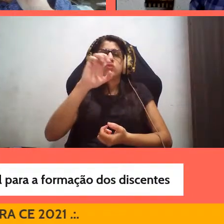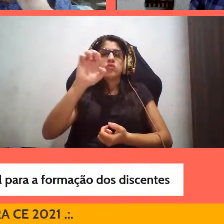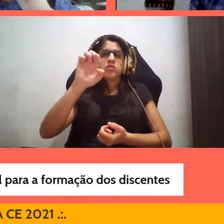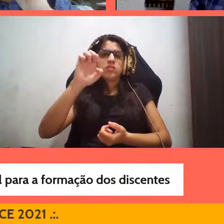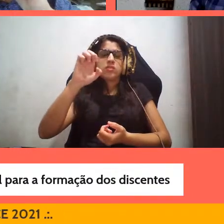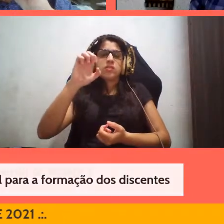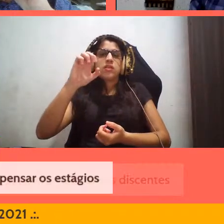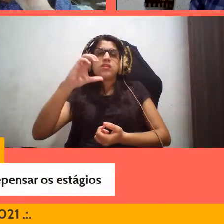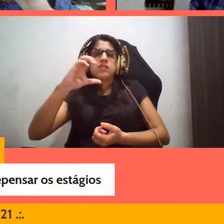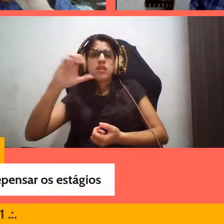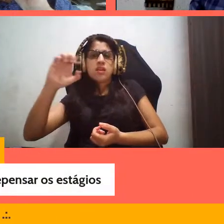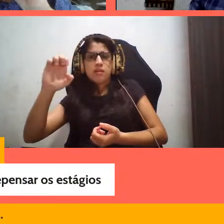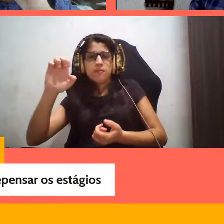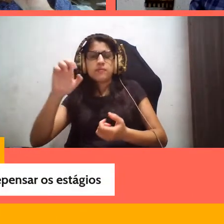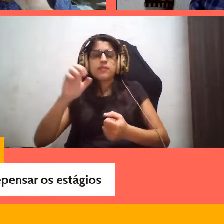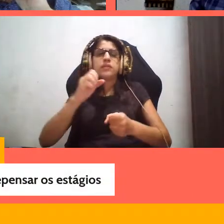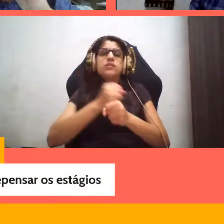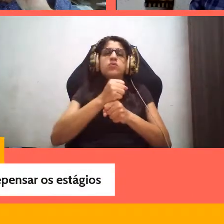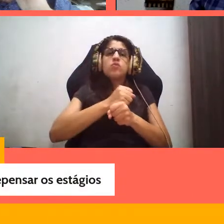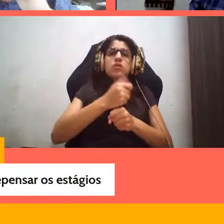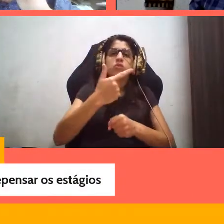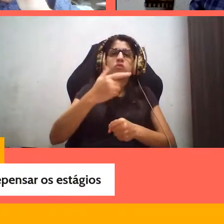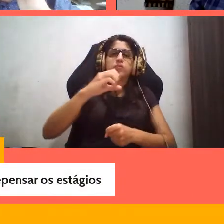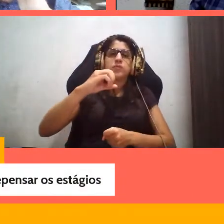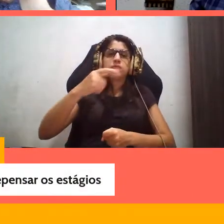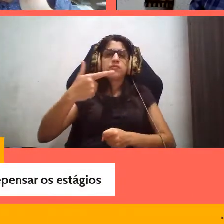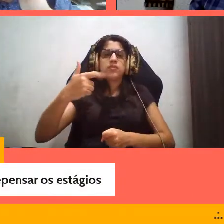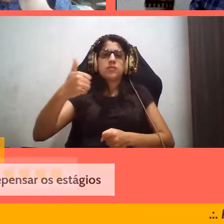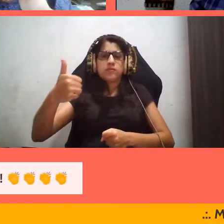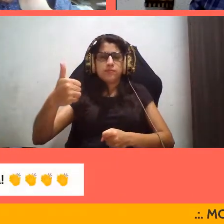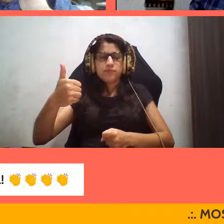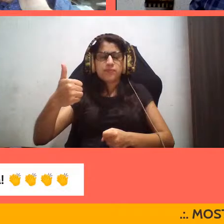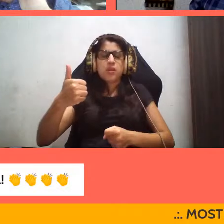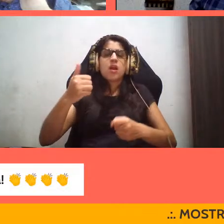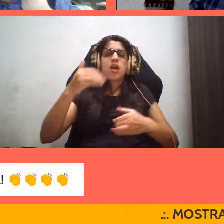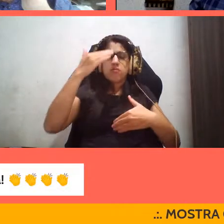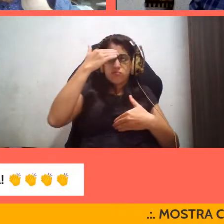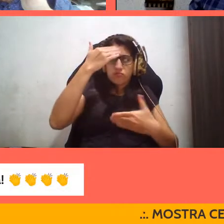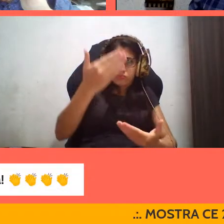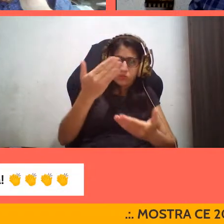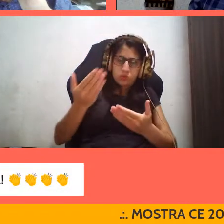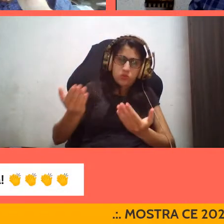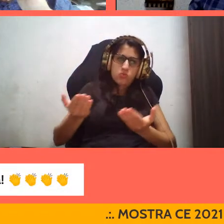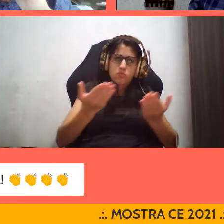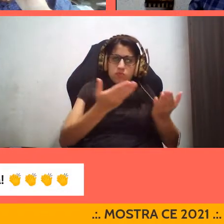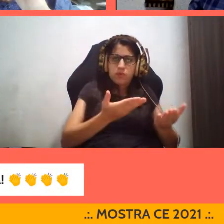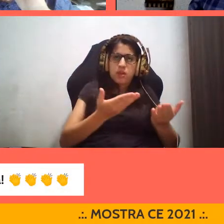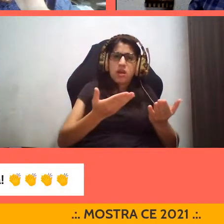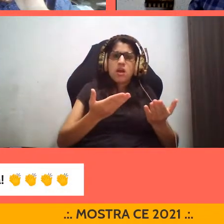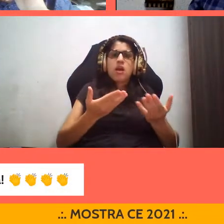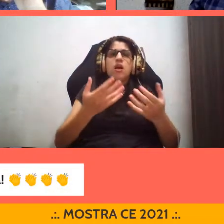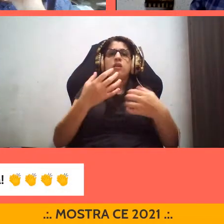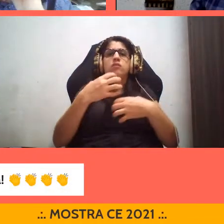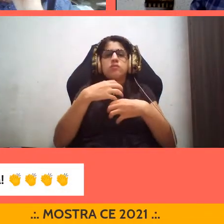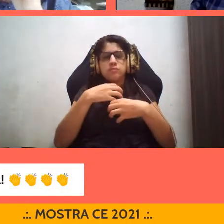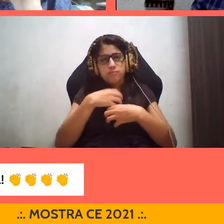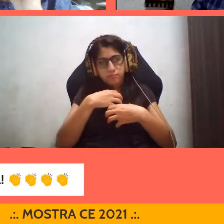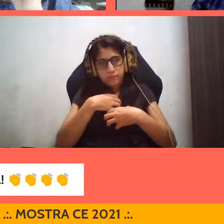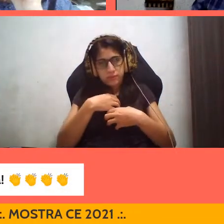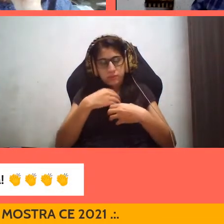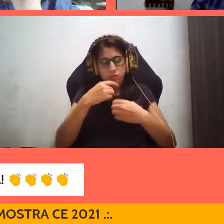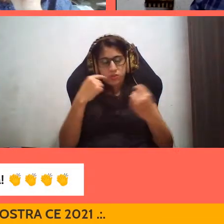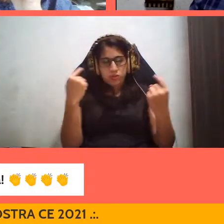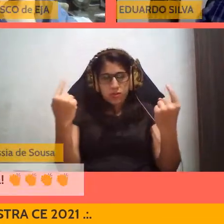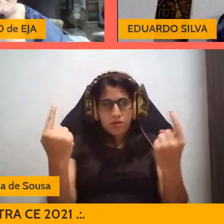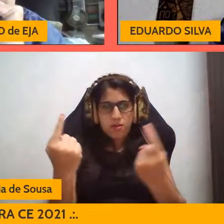2021, nós agradecemos a sua participação e a sua sensibilidade de estar aqui conosco. Então, com